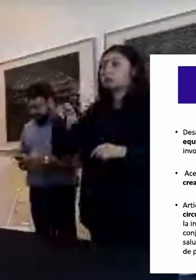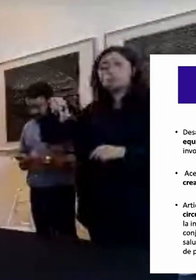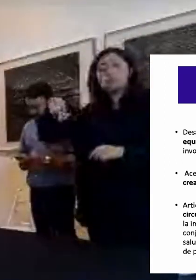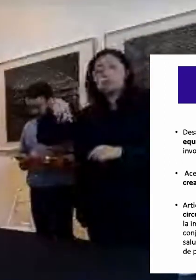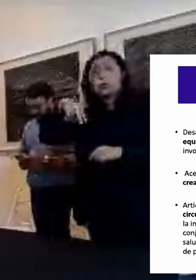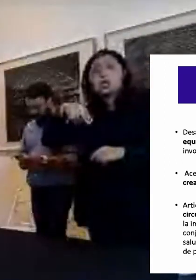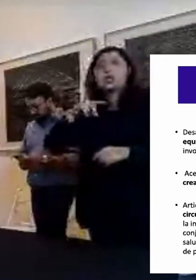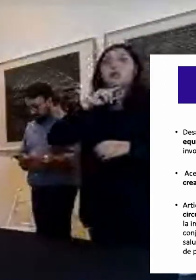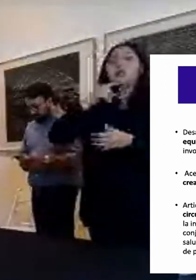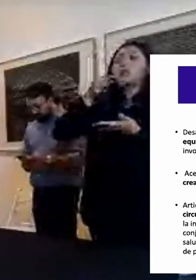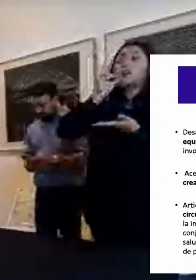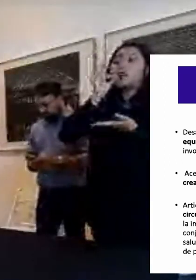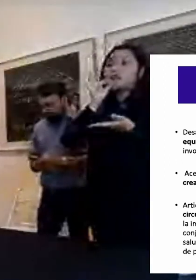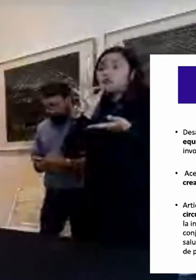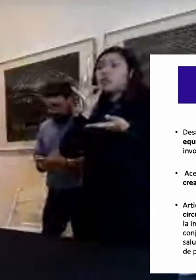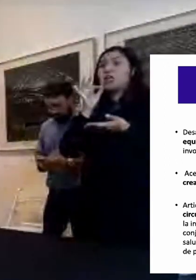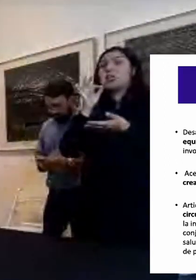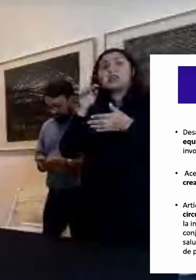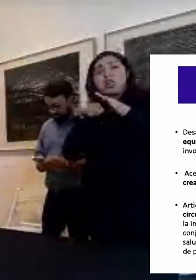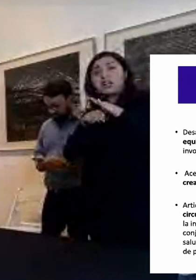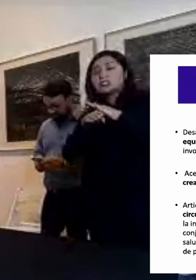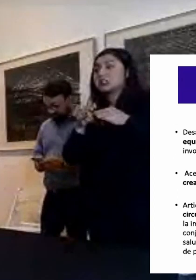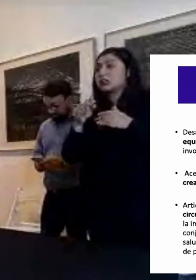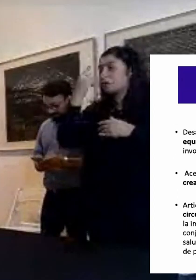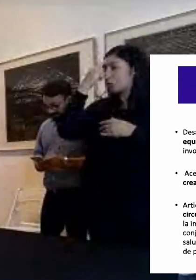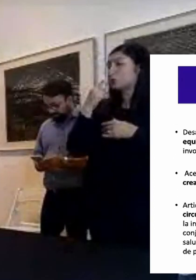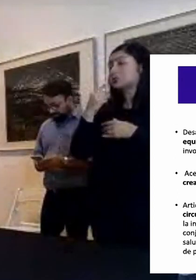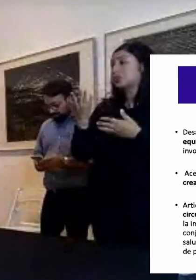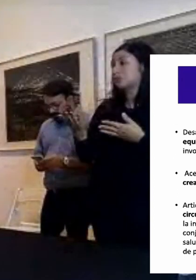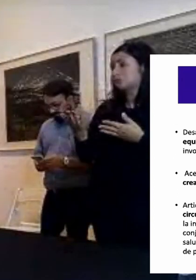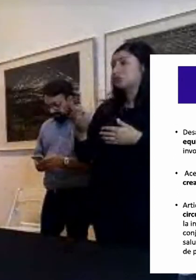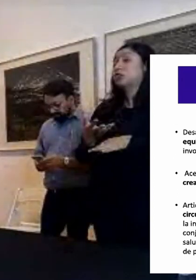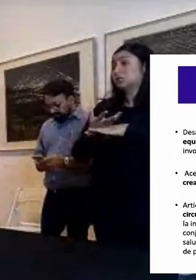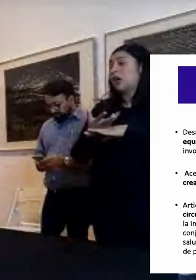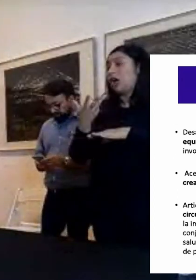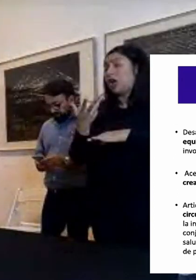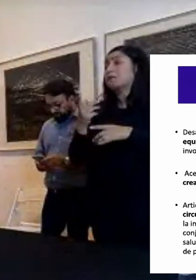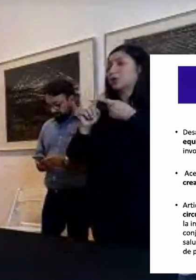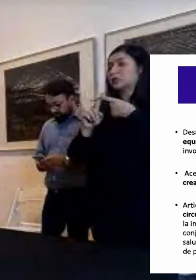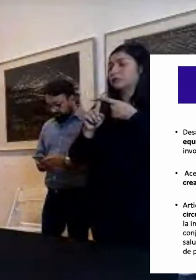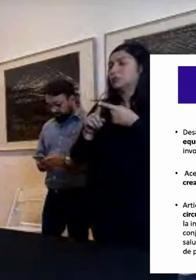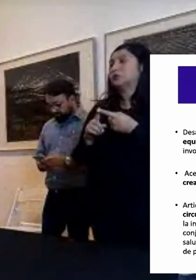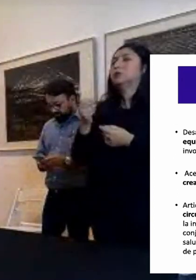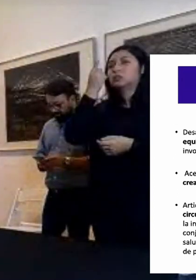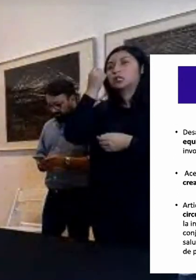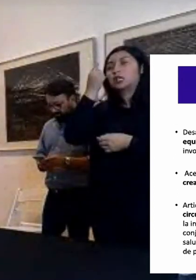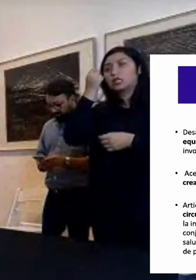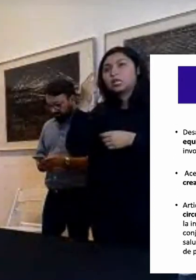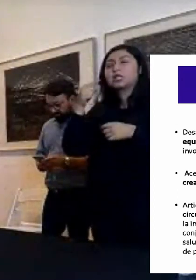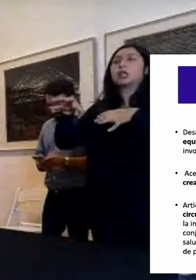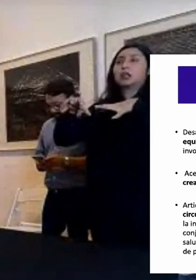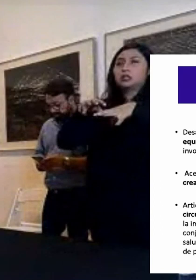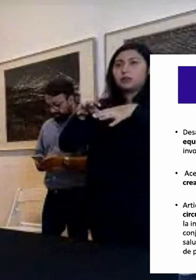entra a la avenida, por ende también son parte del territorio. Y entender también que todas estas actividades se van a articular